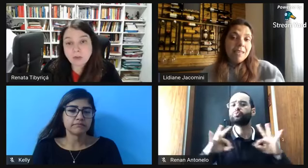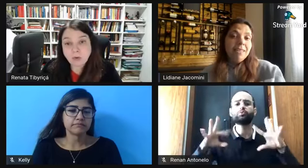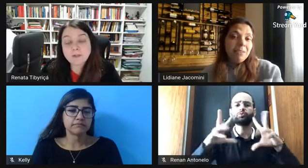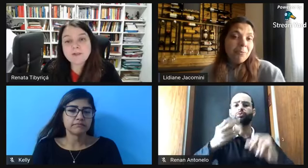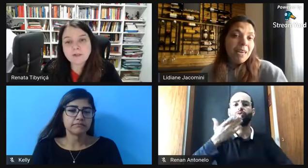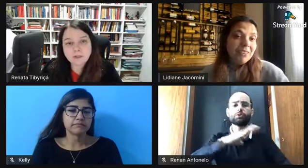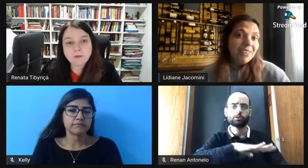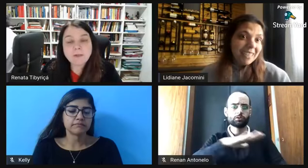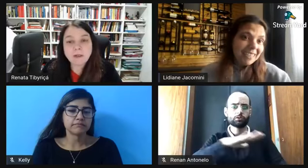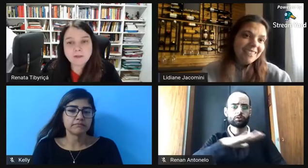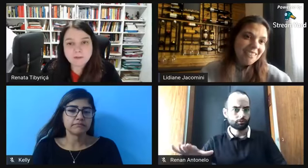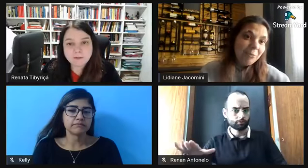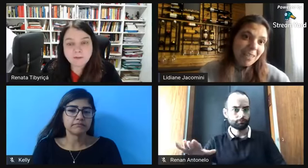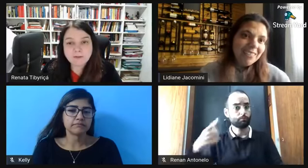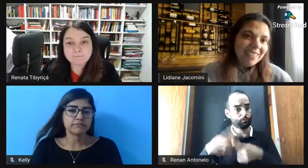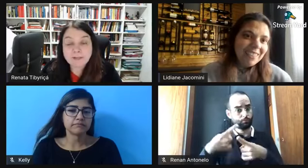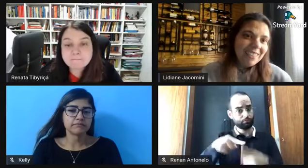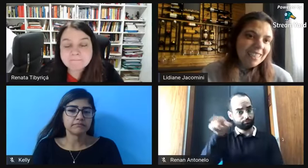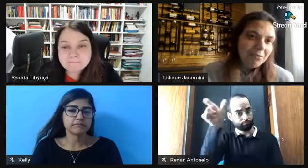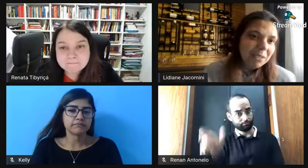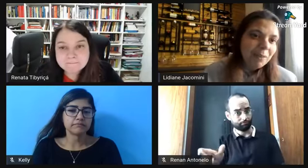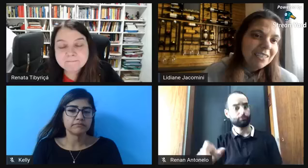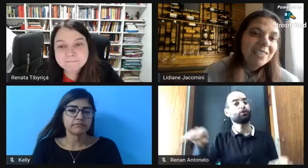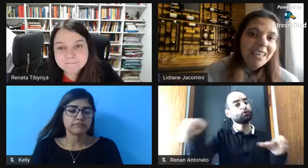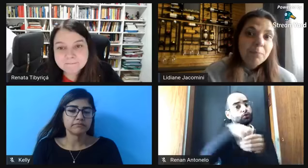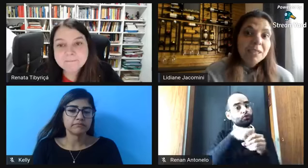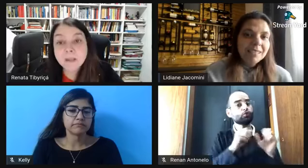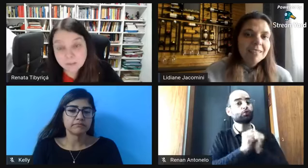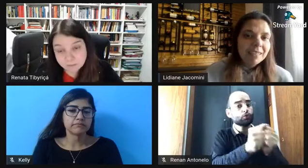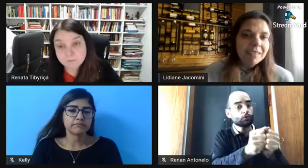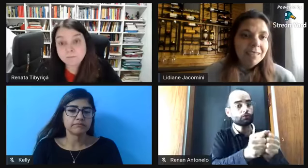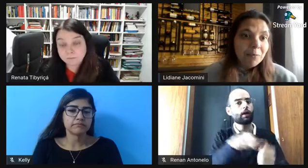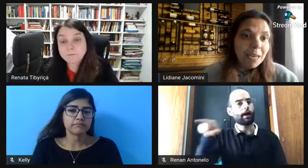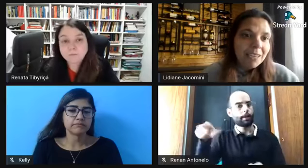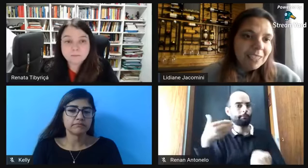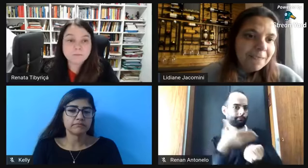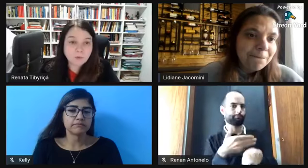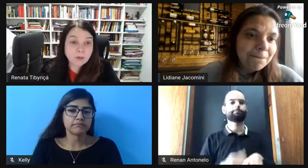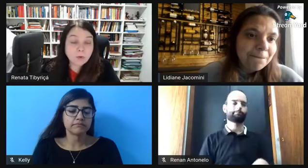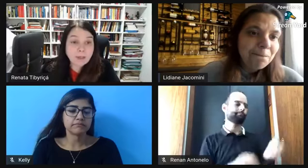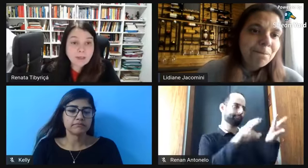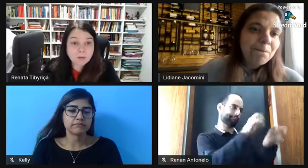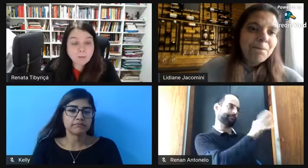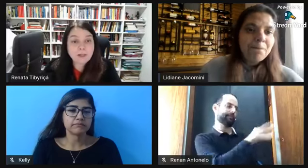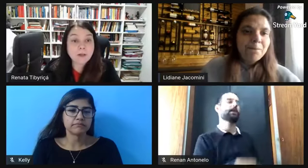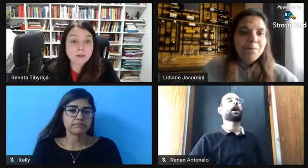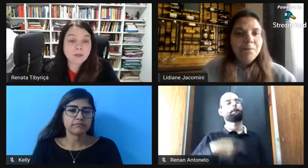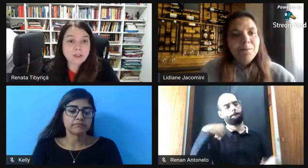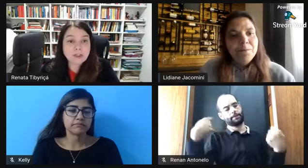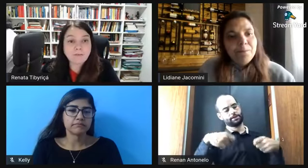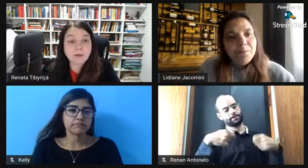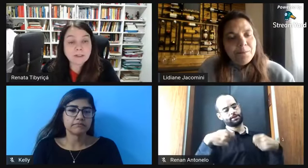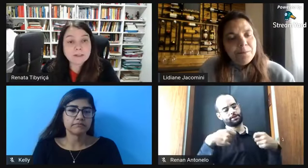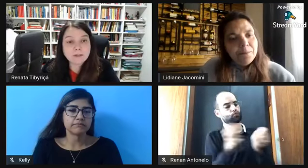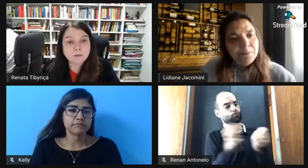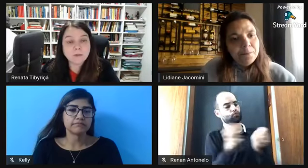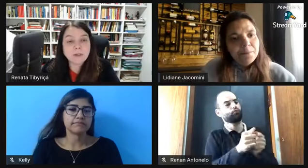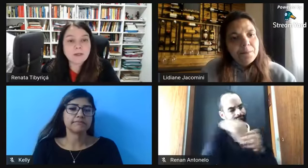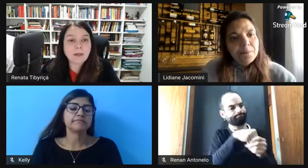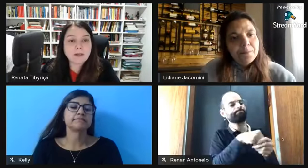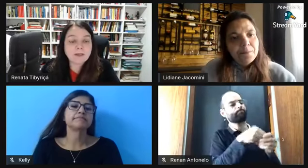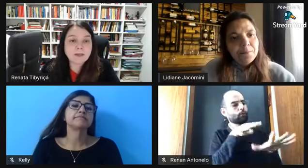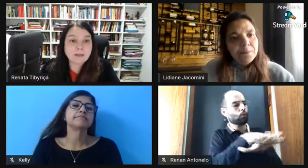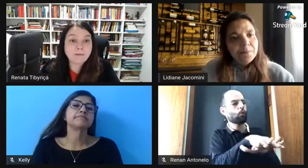estar inserida no meio, né? É o meio, né, que ela faz parte. Ela precisa estar inserida no meio, né? Porque a gente está